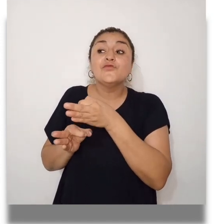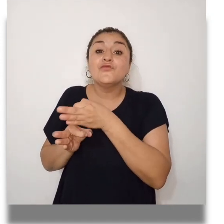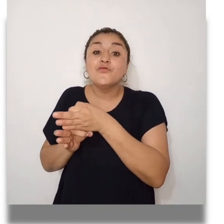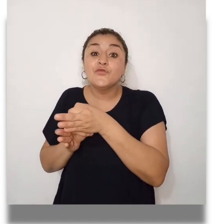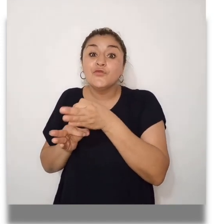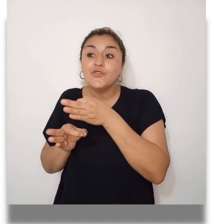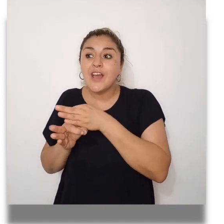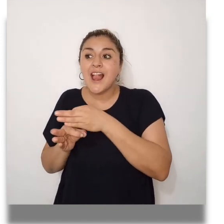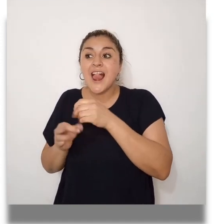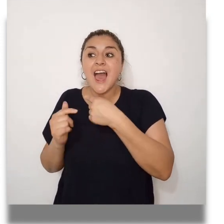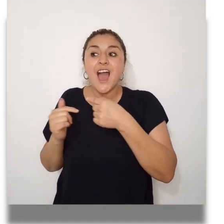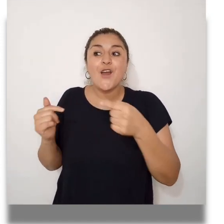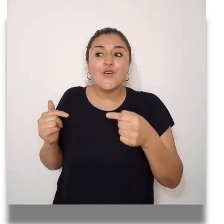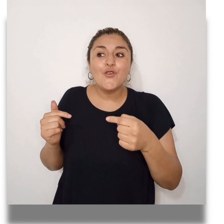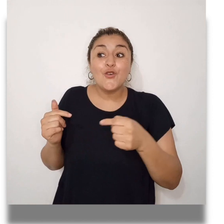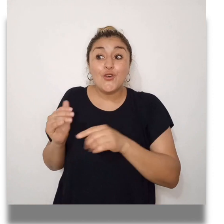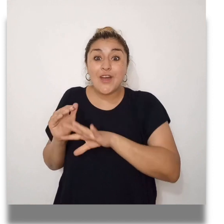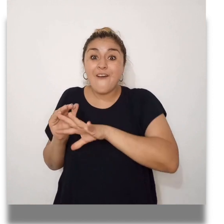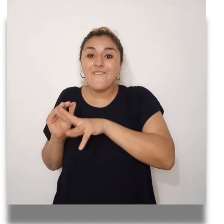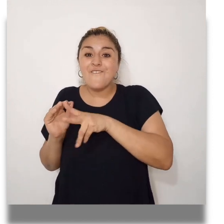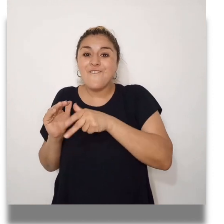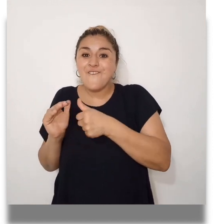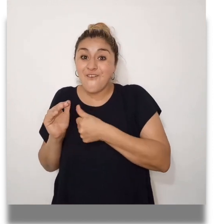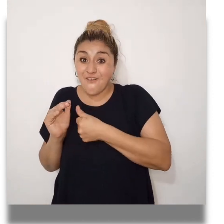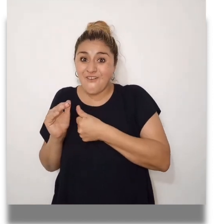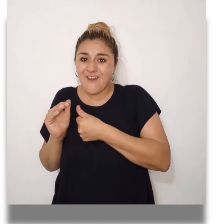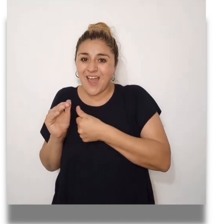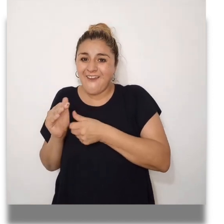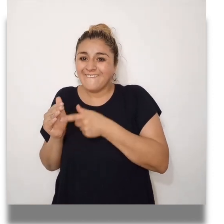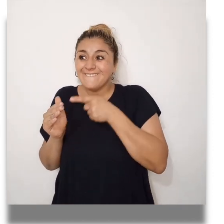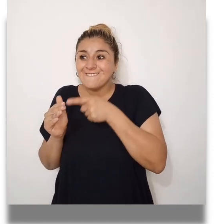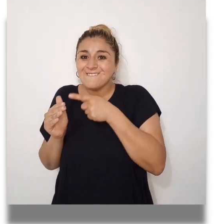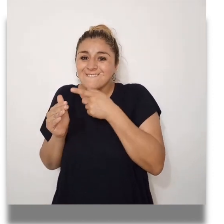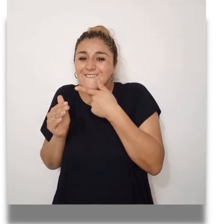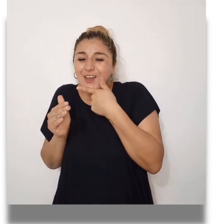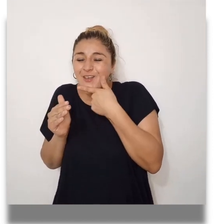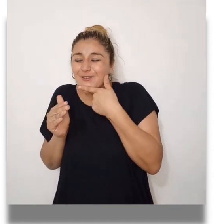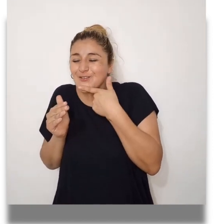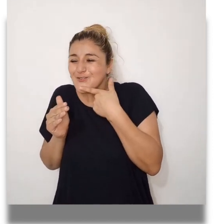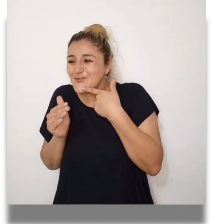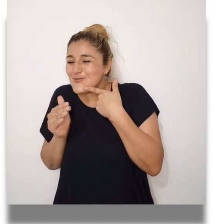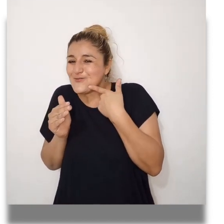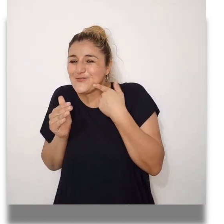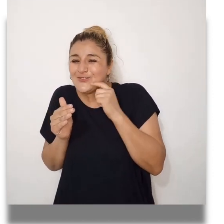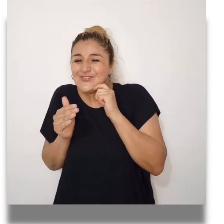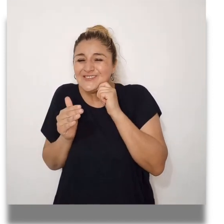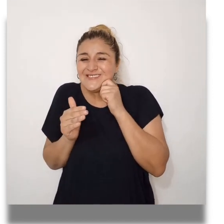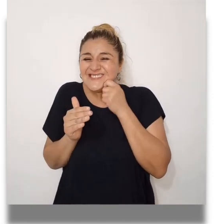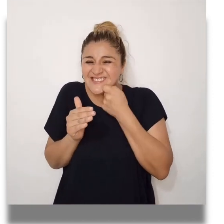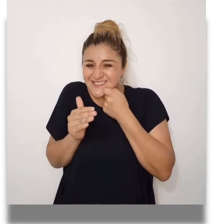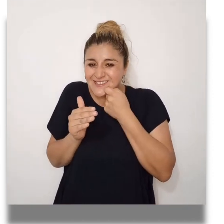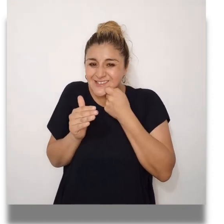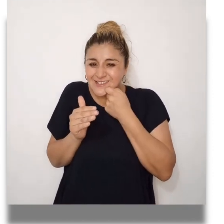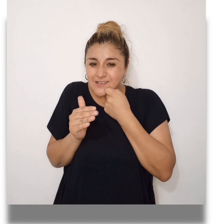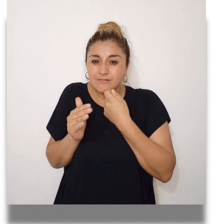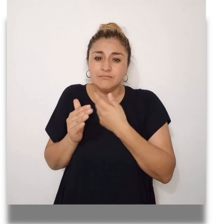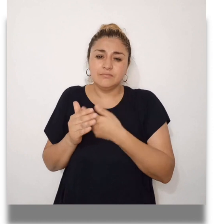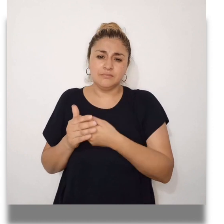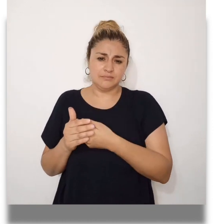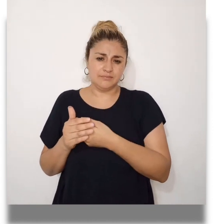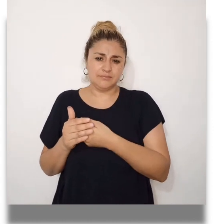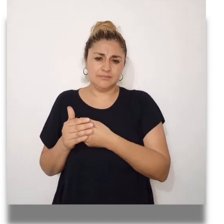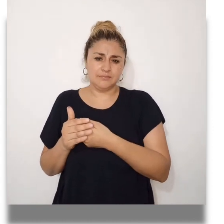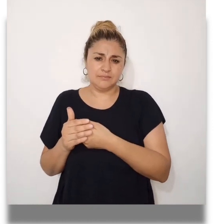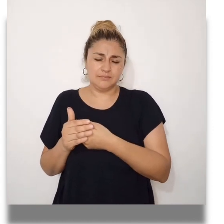son dulces. C'est-à-dire, va vers une autre femme qui ne t'appartient pas. O sea, anda hacia una mujer que